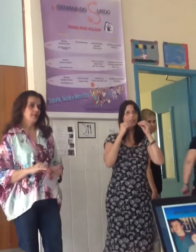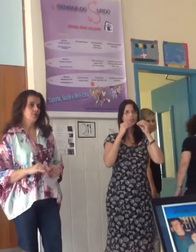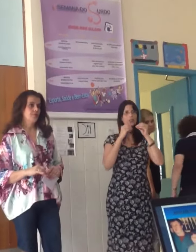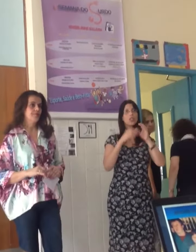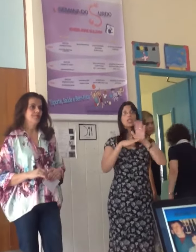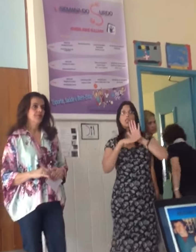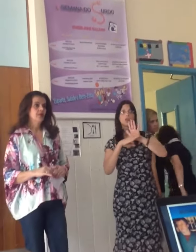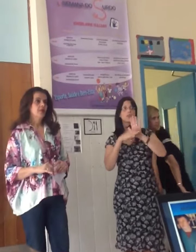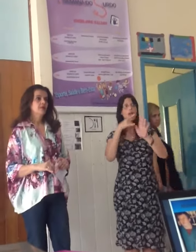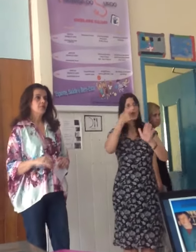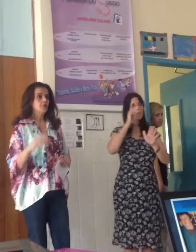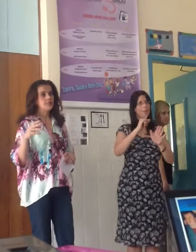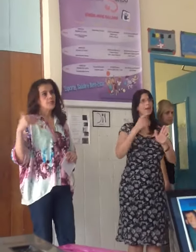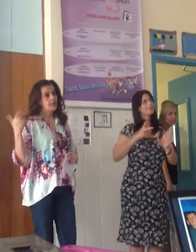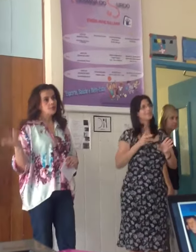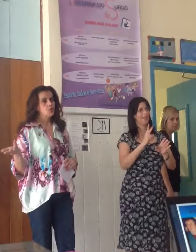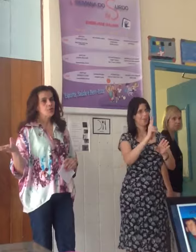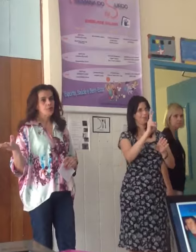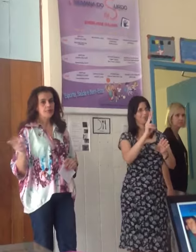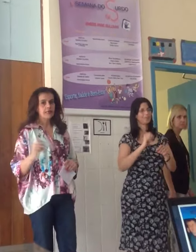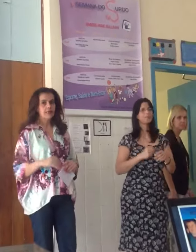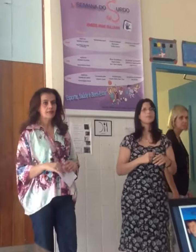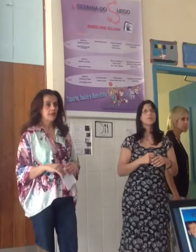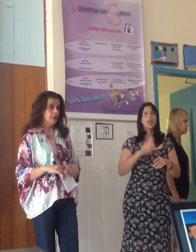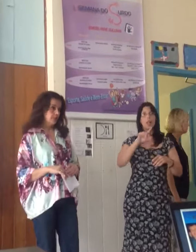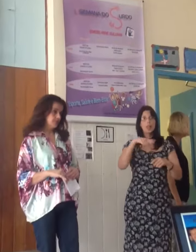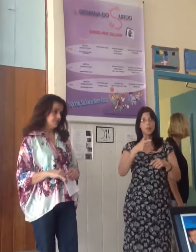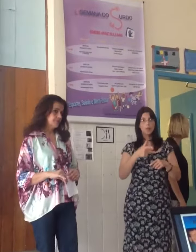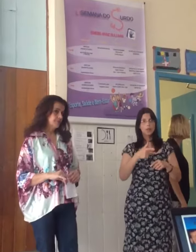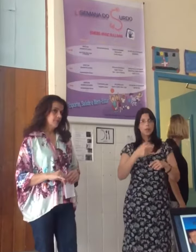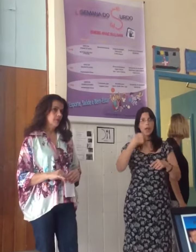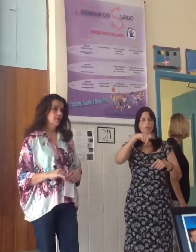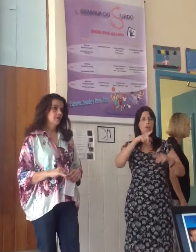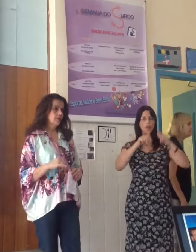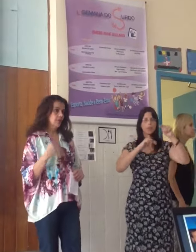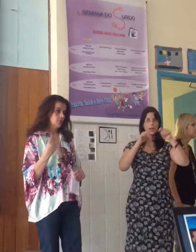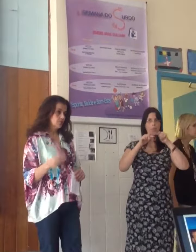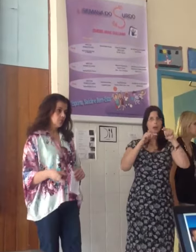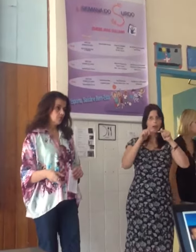no comércio. Depois ele partiu para o mercado de trabalho.